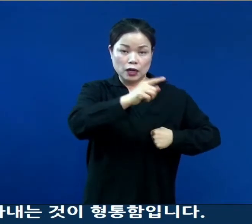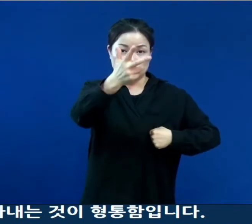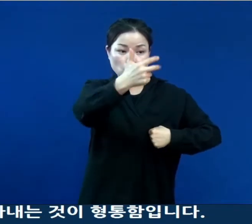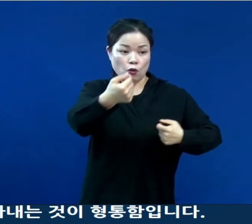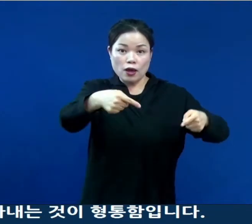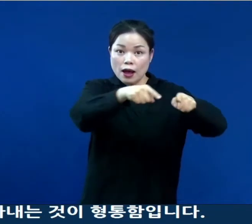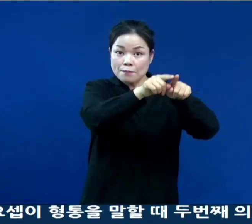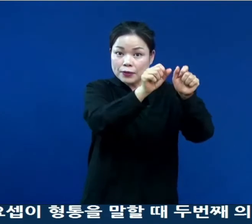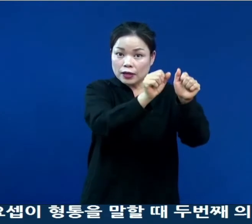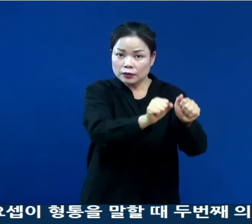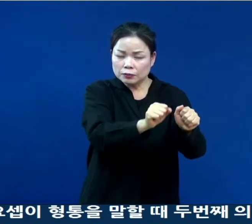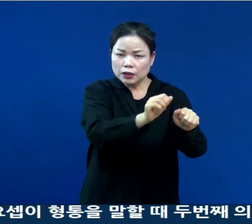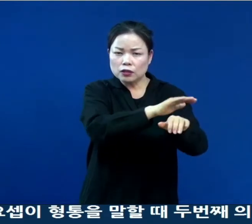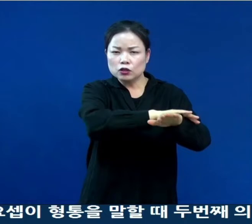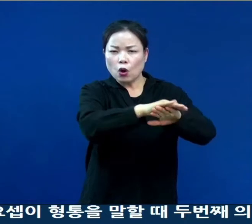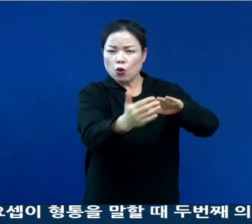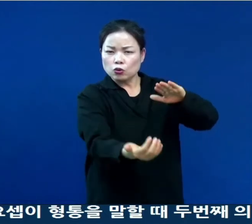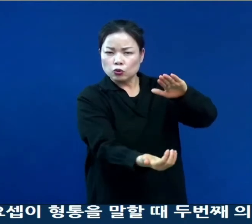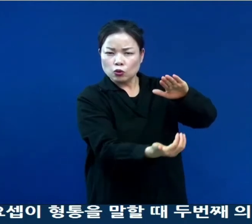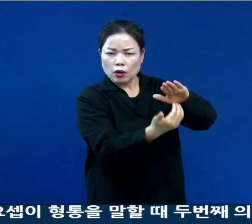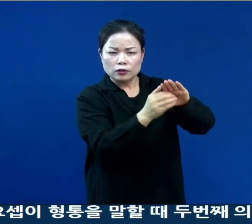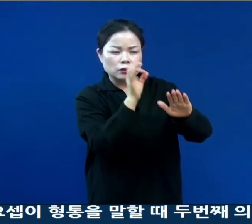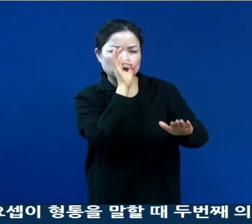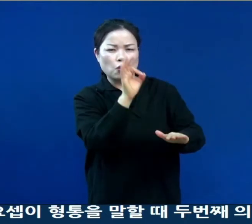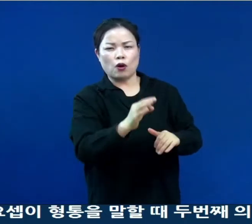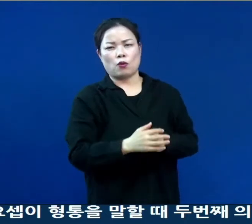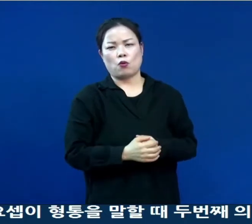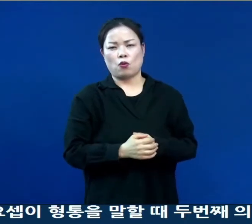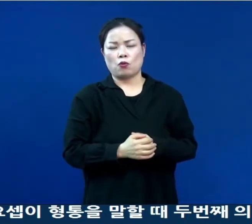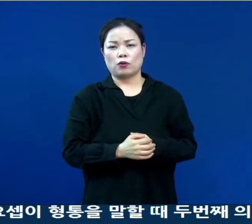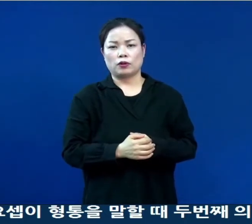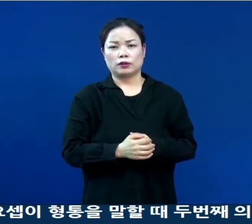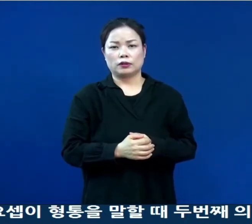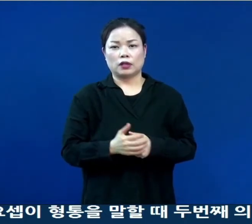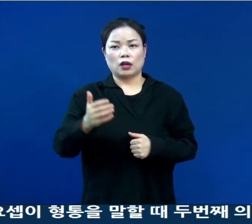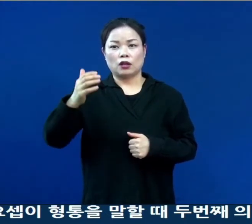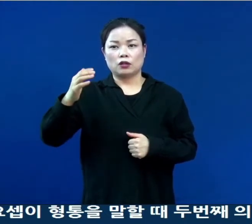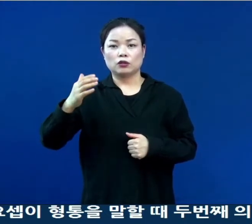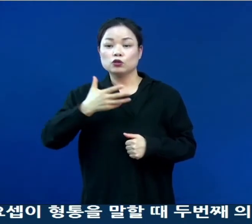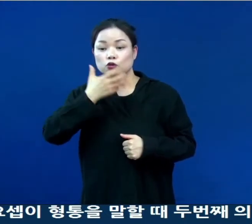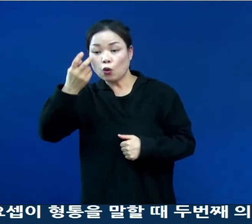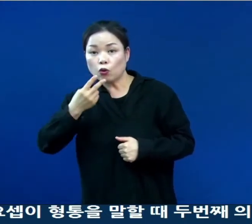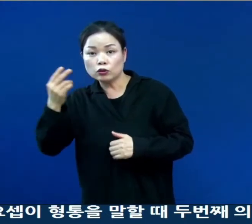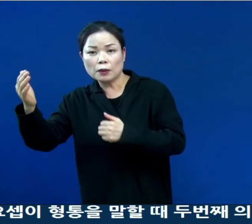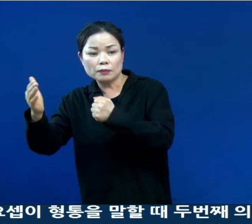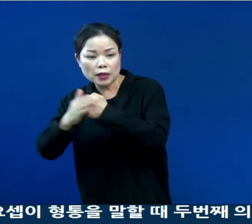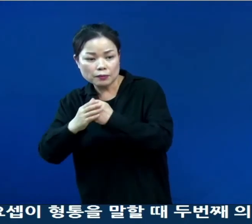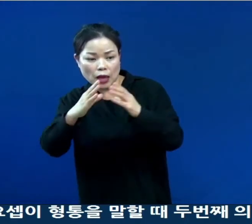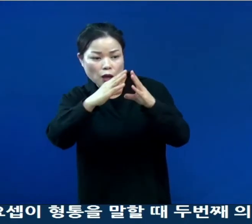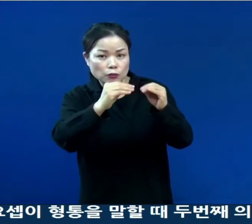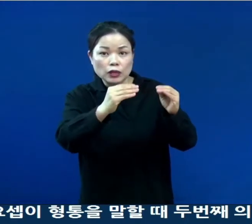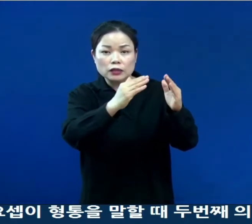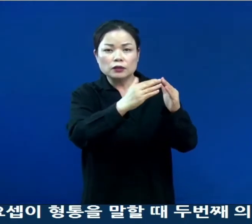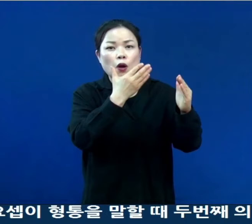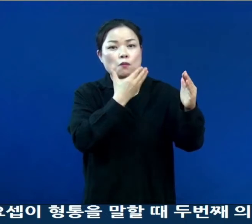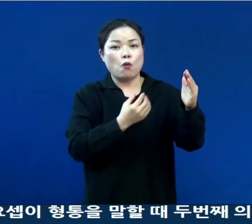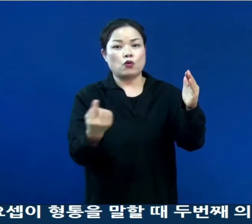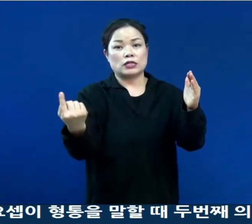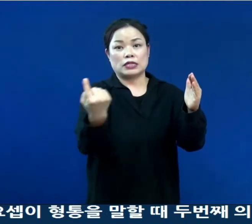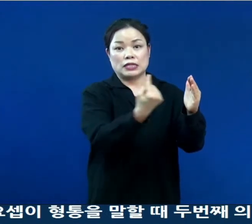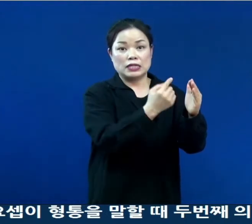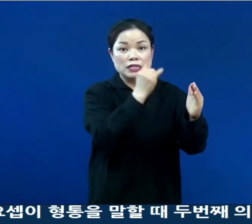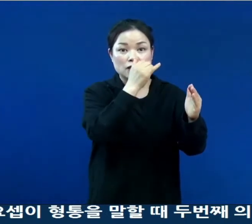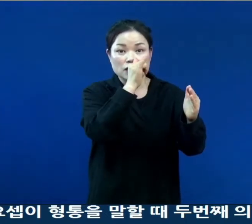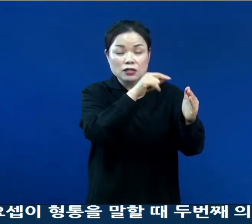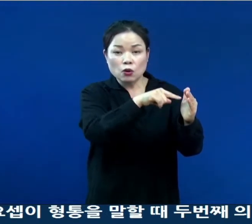함께 하심과 형통케 하심을 보았다고 했고 요셉 때문에 애굽 사람의 집에 복이 임했다고